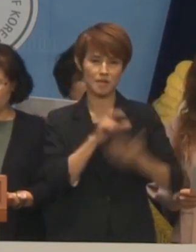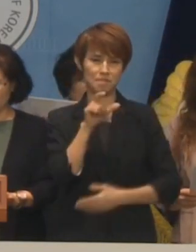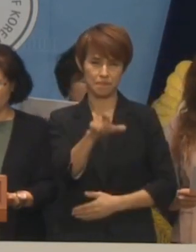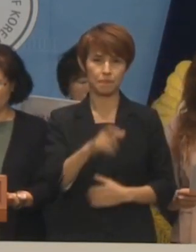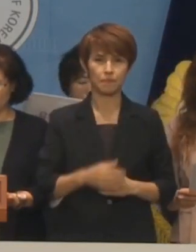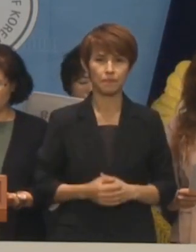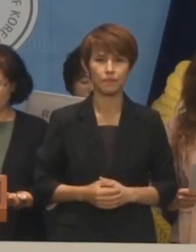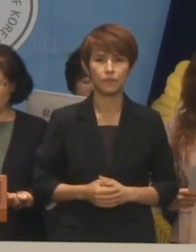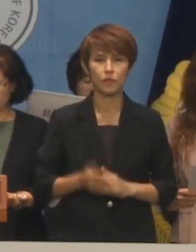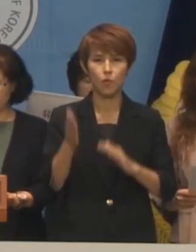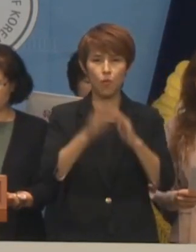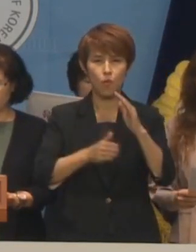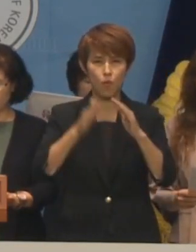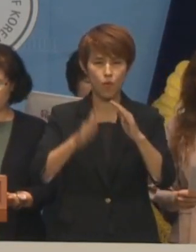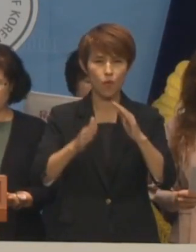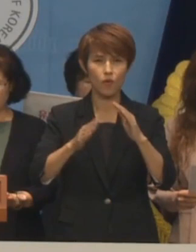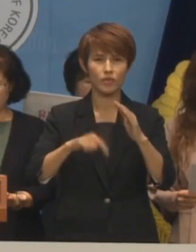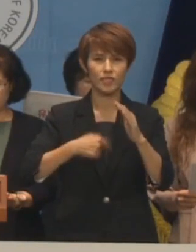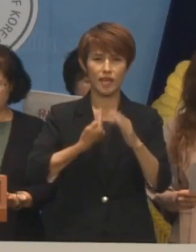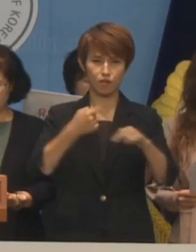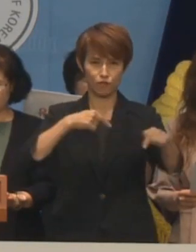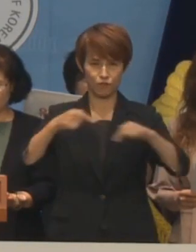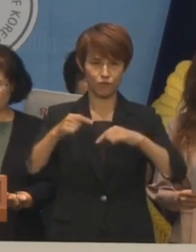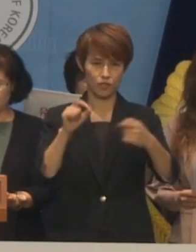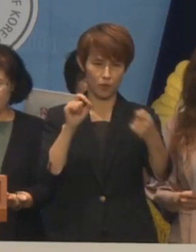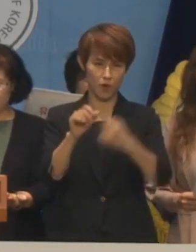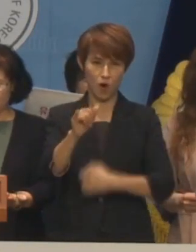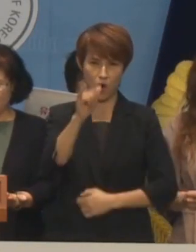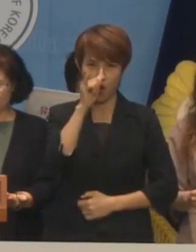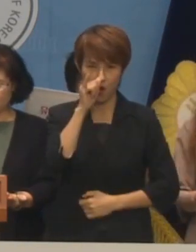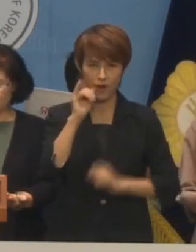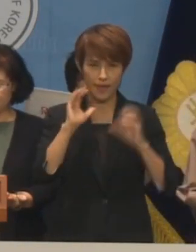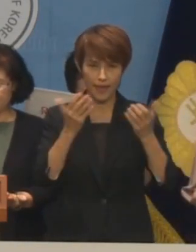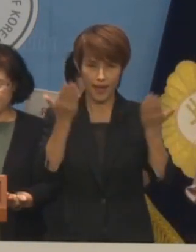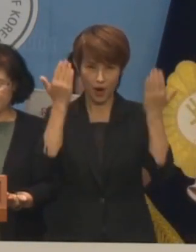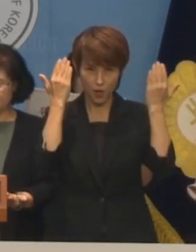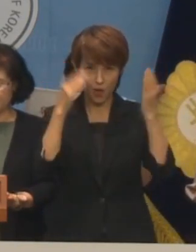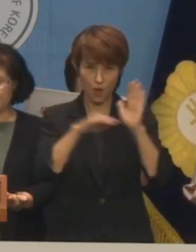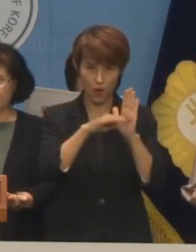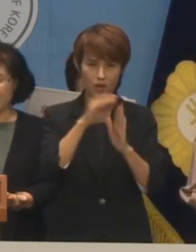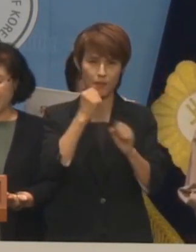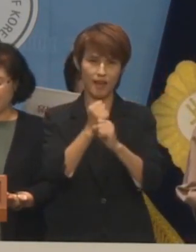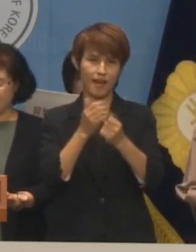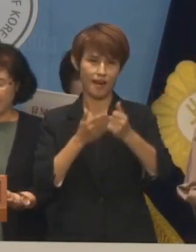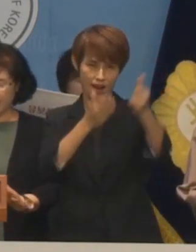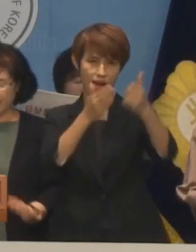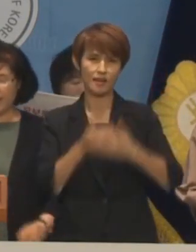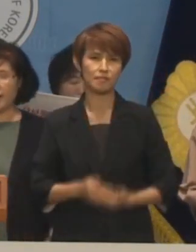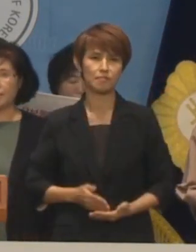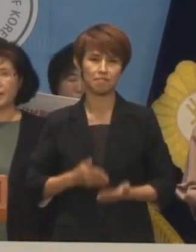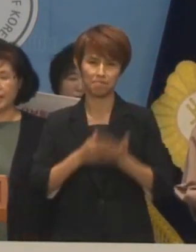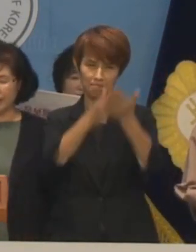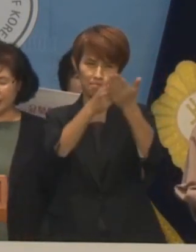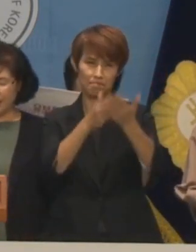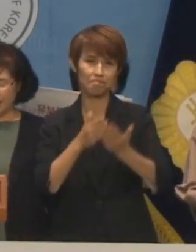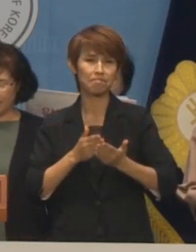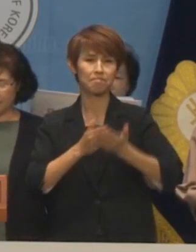하고 공공성과 자주성, 접근성이 높은 유아학교 체제를 마련하라.